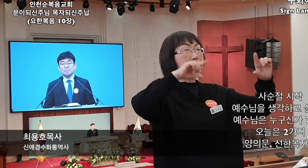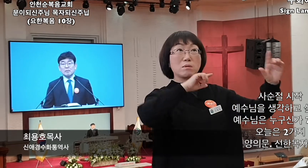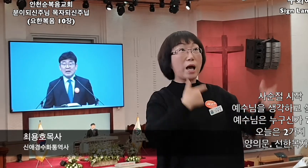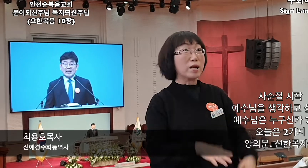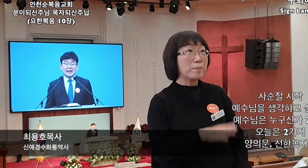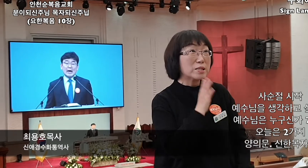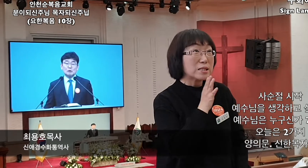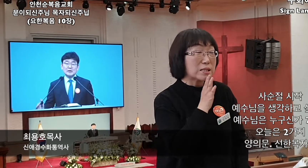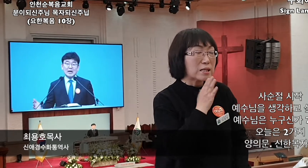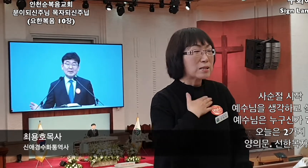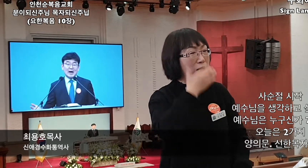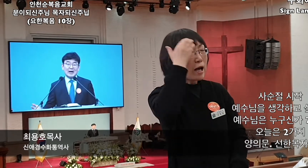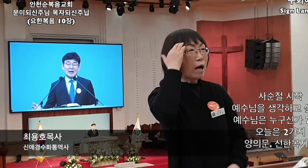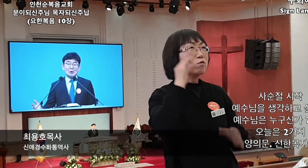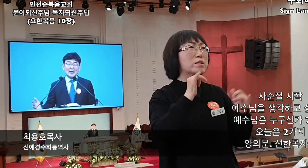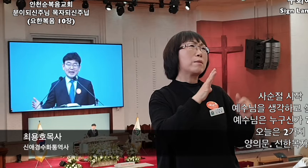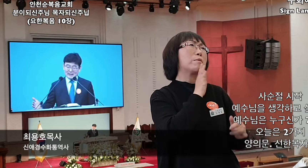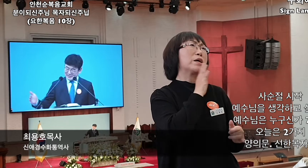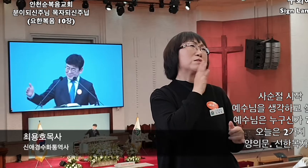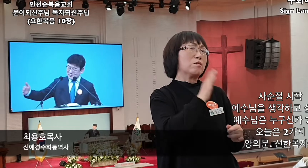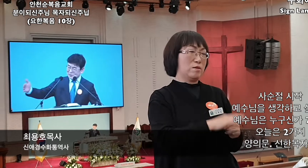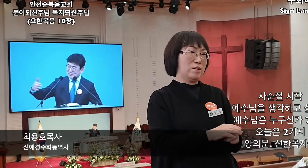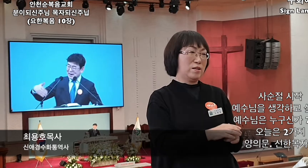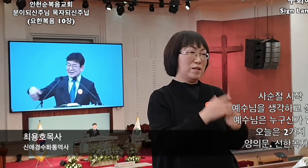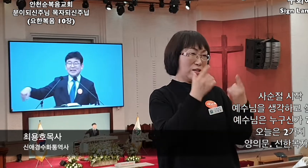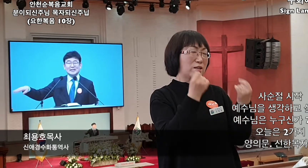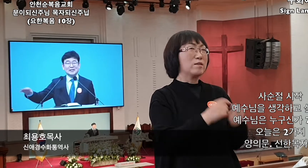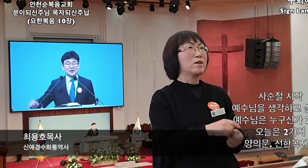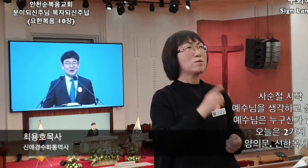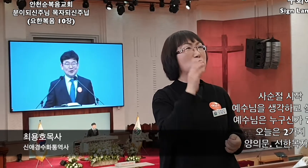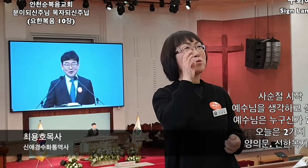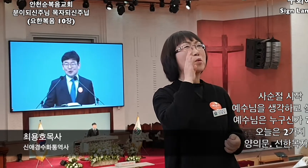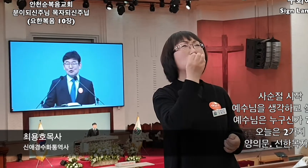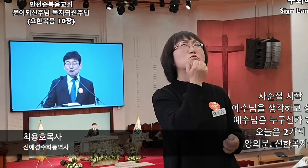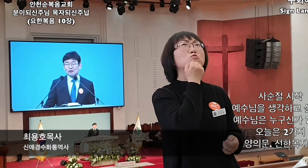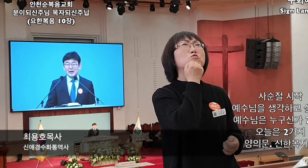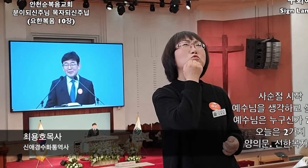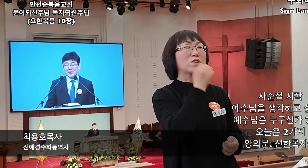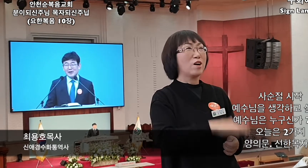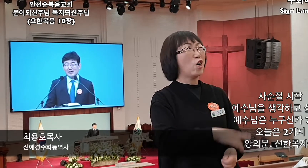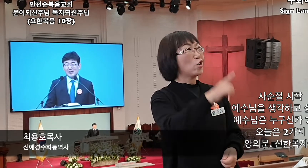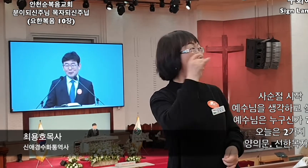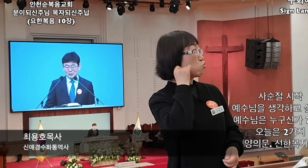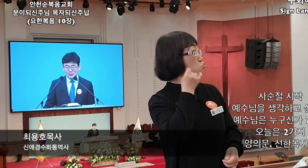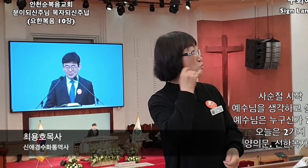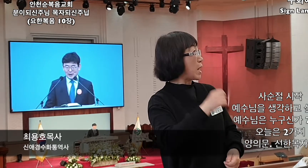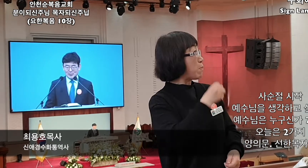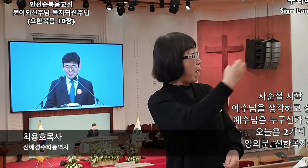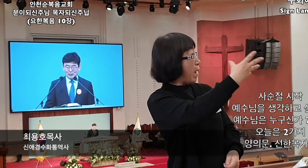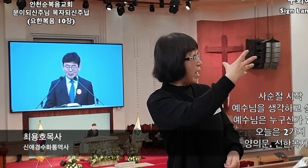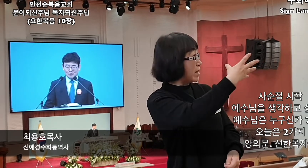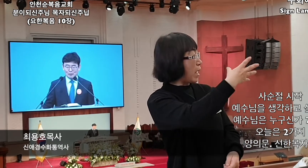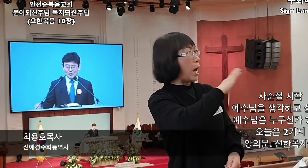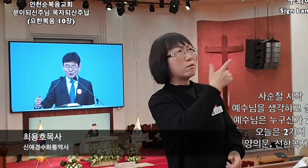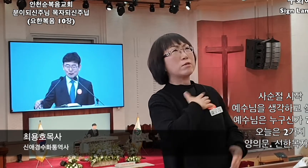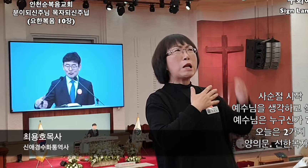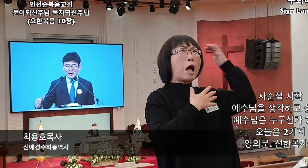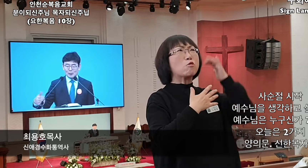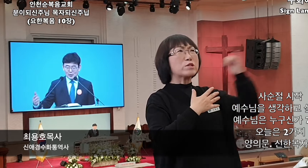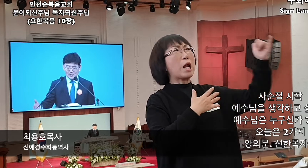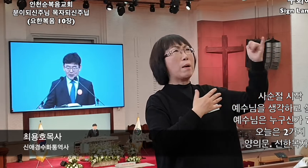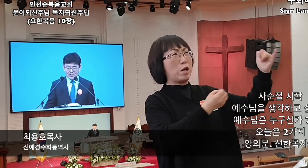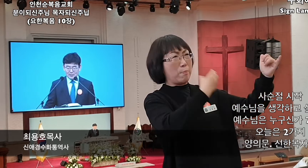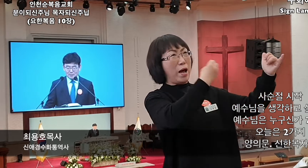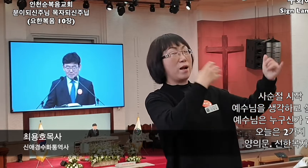않아요. 나는 한국 사람이다 라고 말하는 그 맥락들이 있죠. 너 중국 사람이냐? 라고 사람이